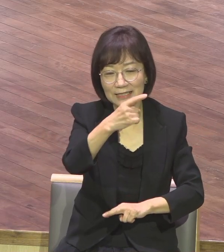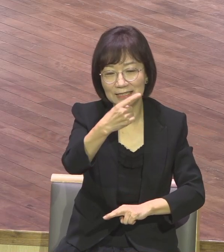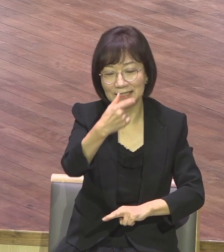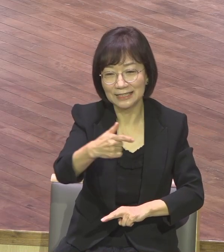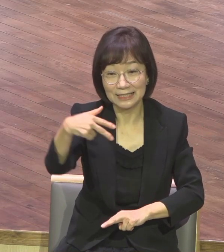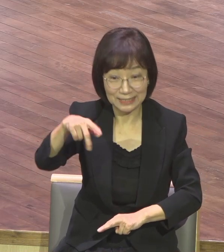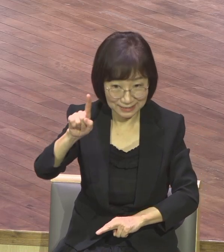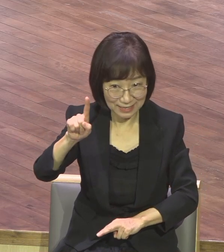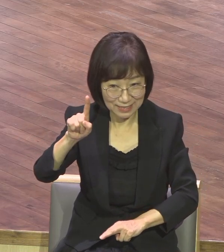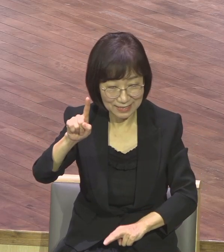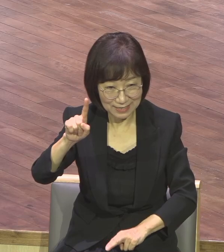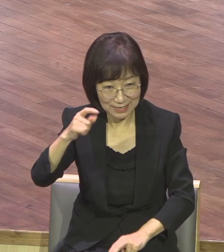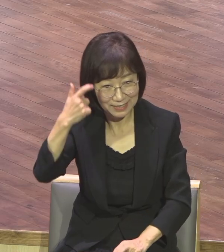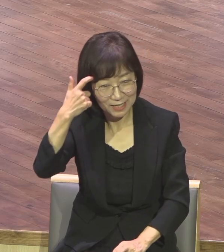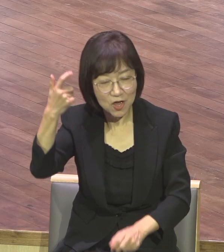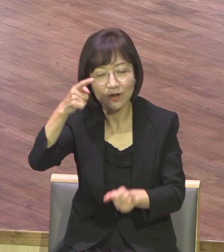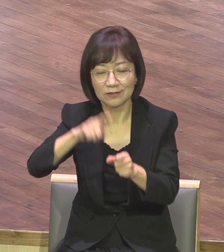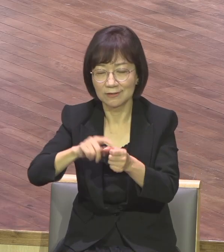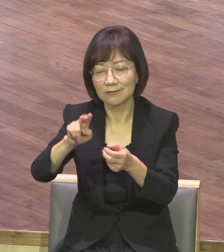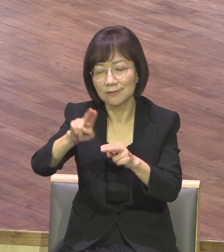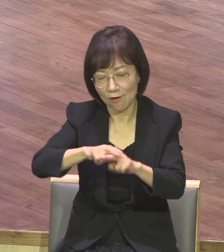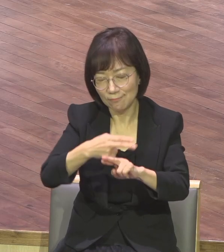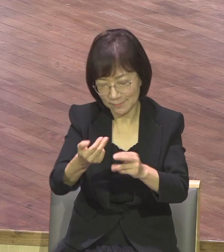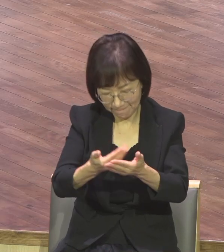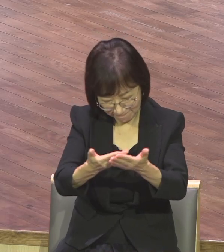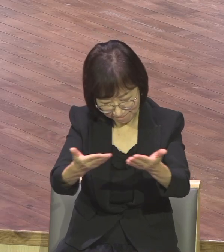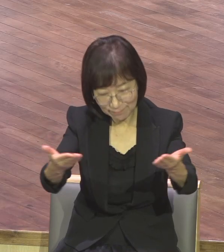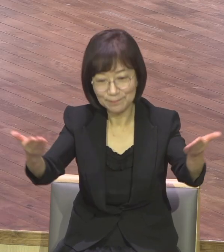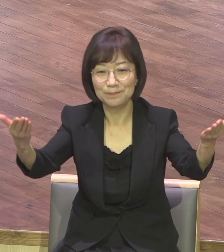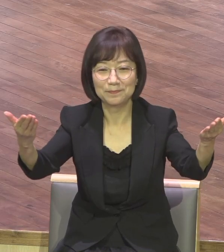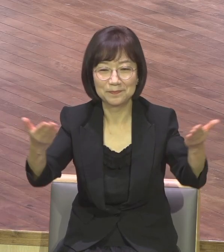스피리추얼 기프트. 은사를 주셨다.